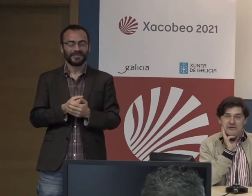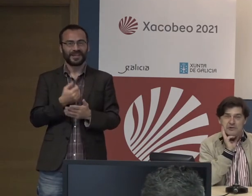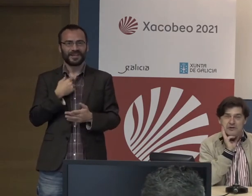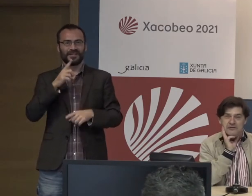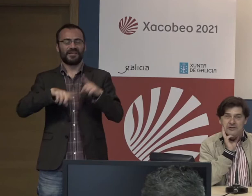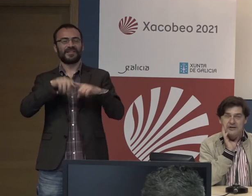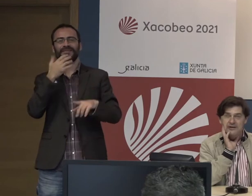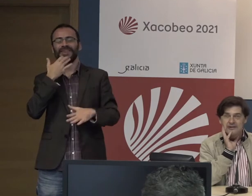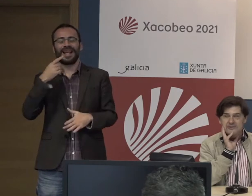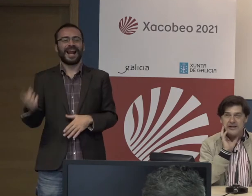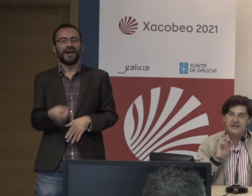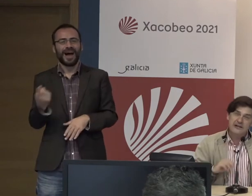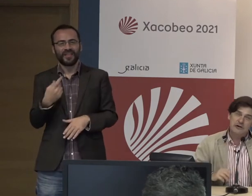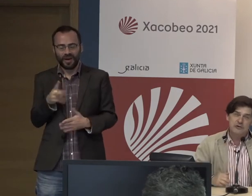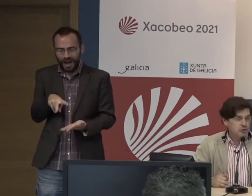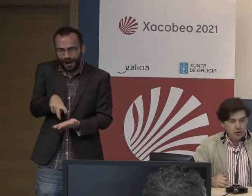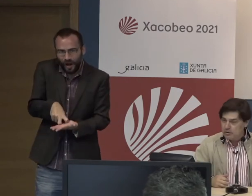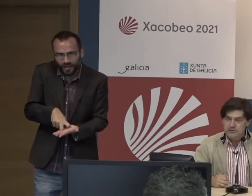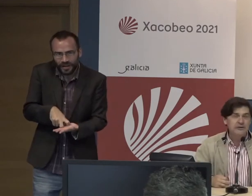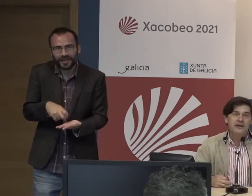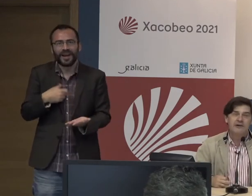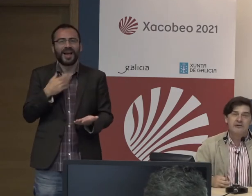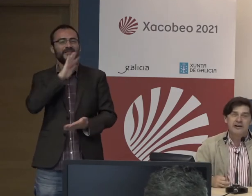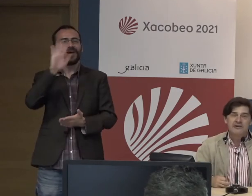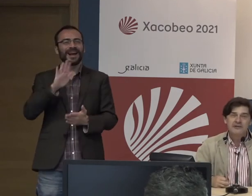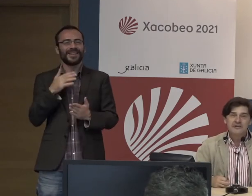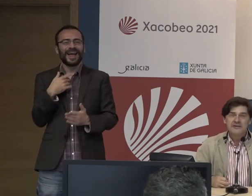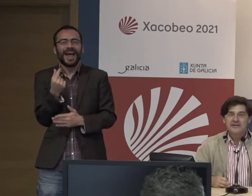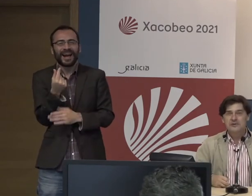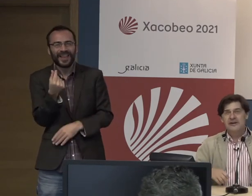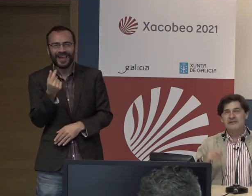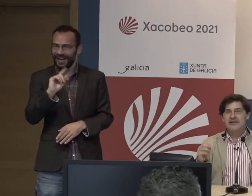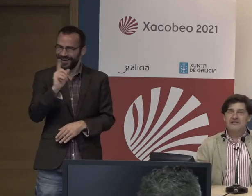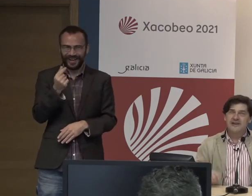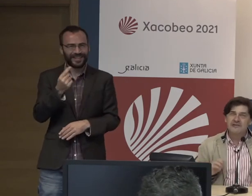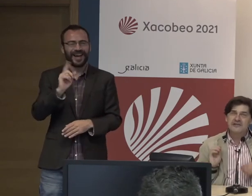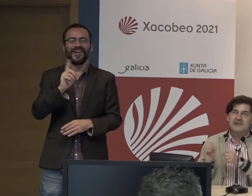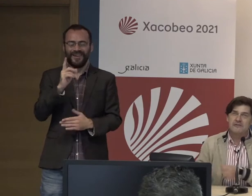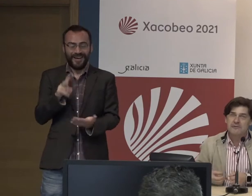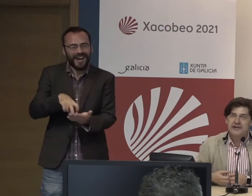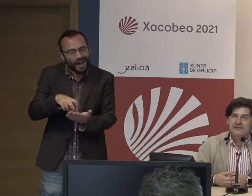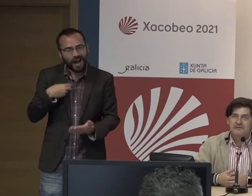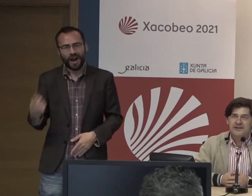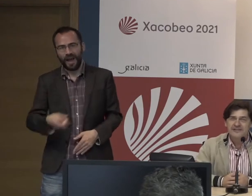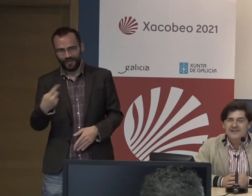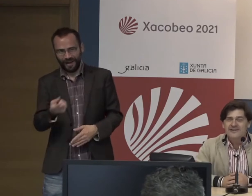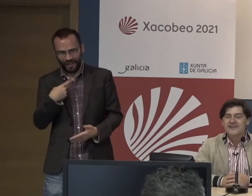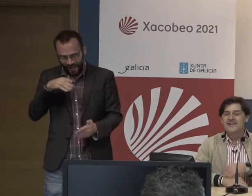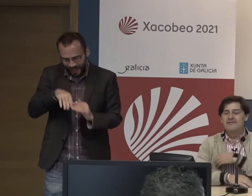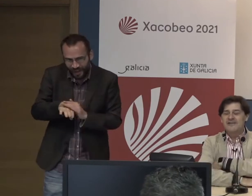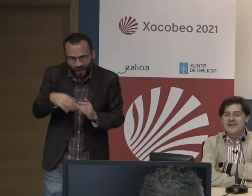rodillas, ¿qué estoy haciendo? No, estaba rezando algo, digo, no, estoy en la lavadora. Estoy arrodillado en la lavadora, echando la piña de ropa